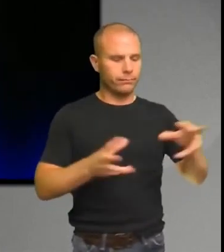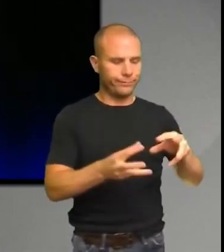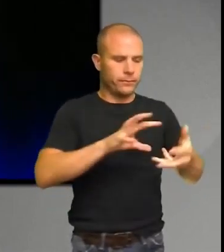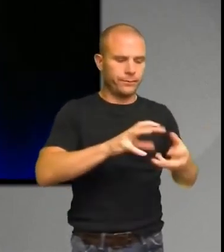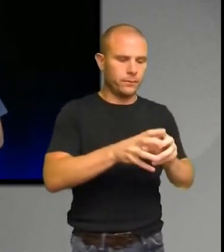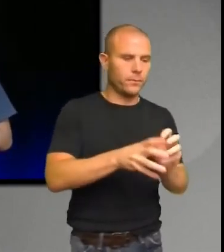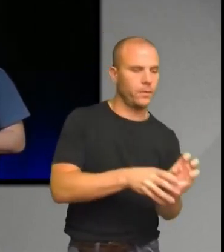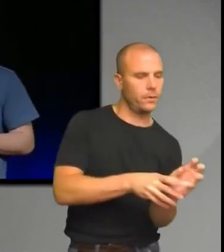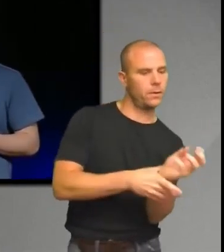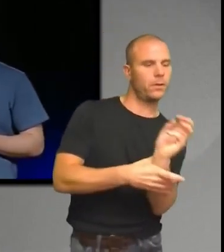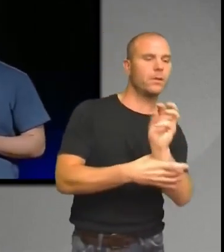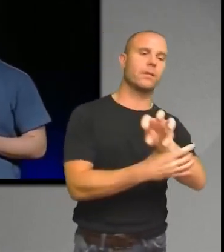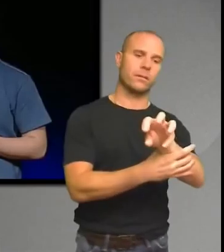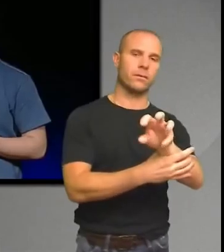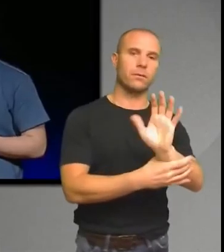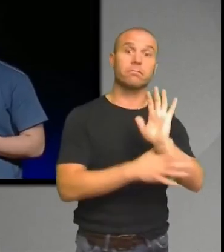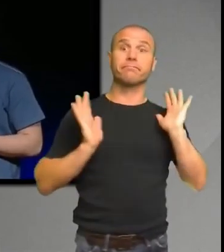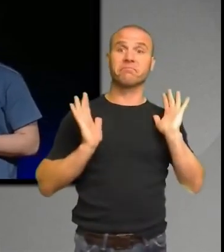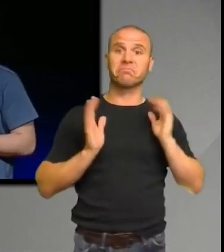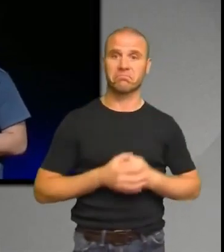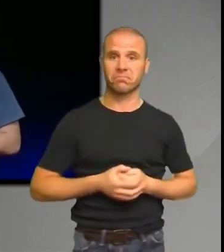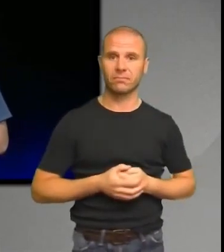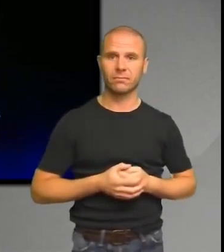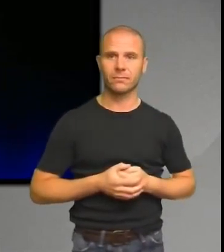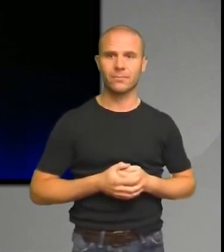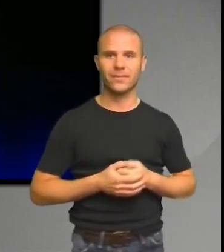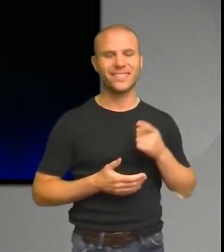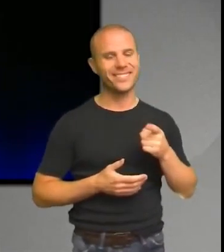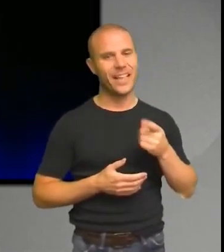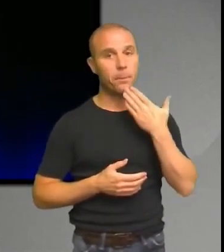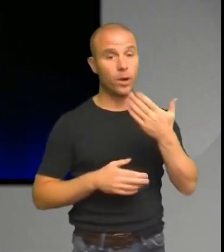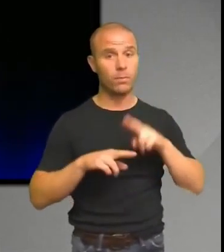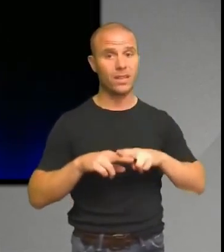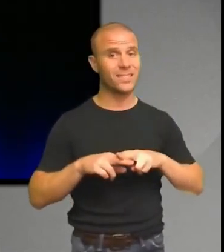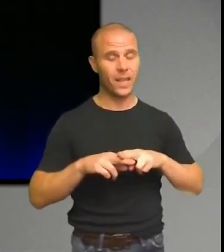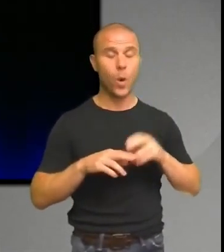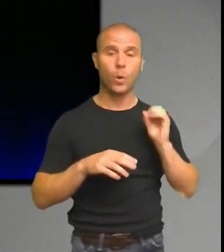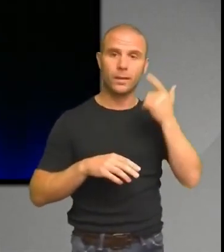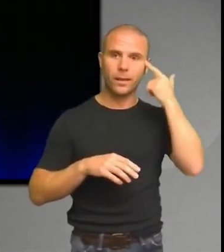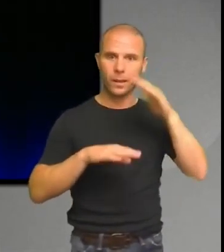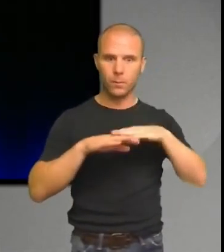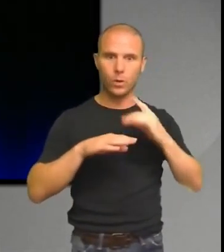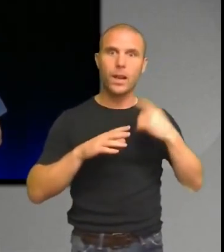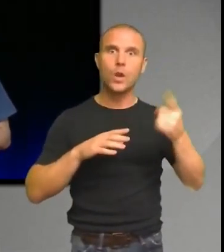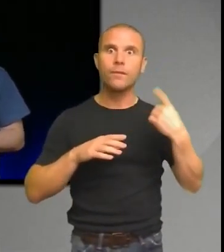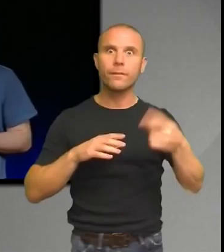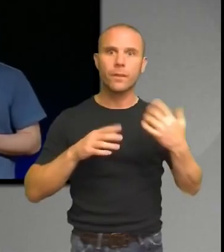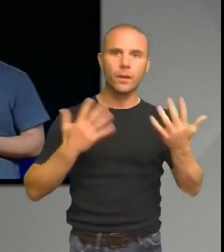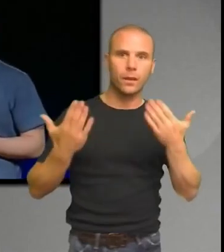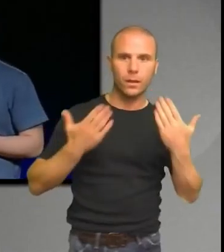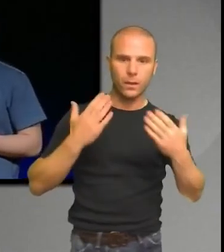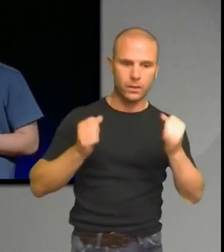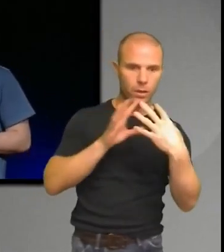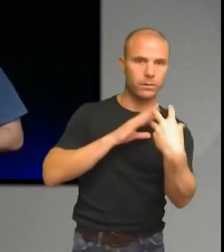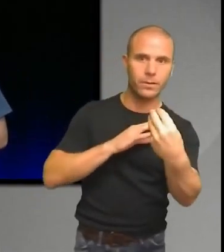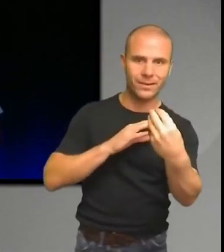uppe i vänster där. Kanske inte den smartaste lösningen när man tänker på luftflödet. Eftersom att det blir stopp. Men